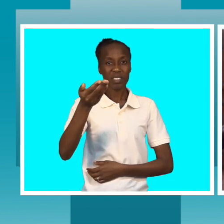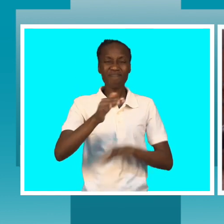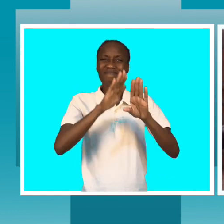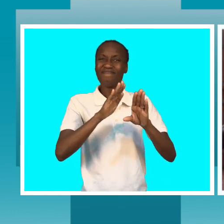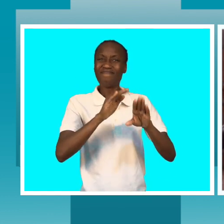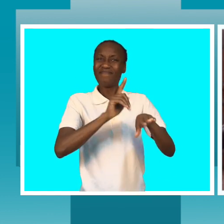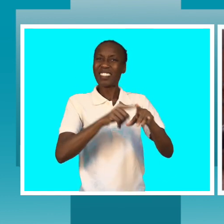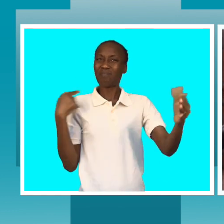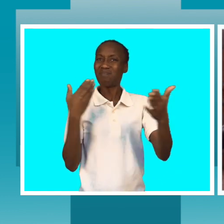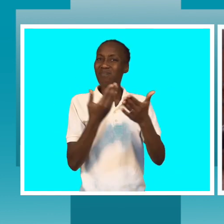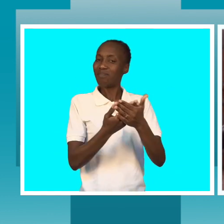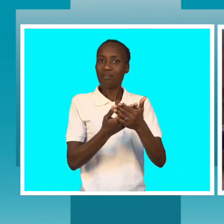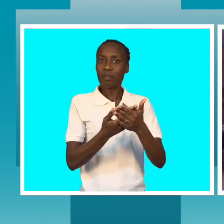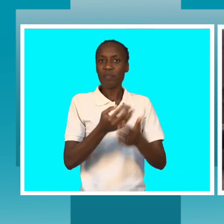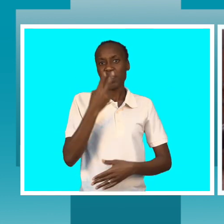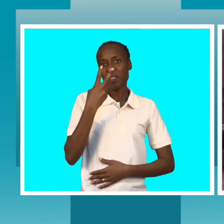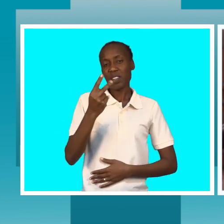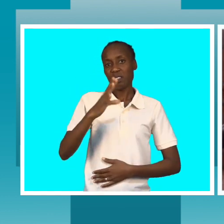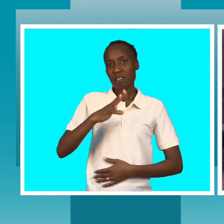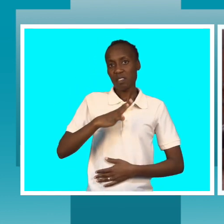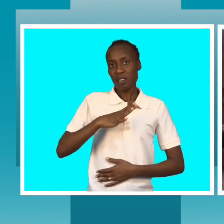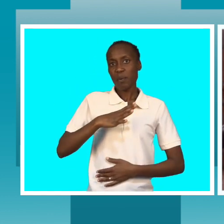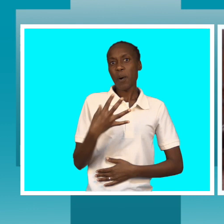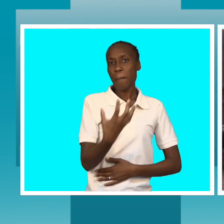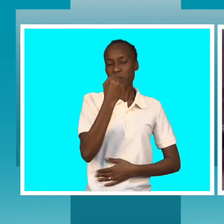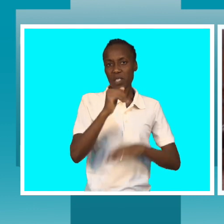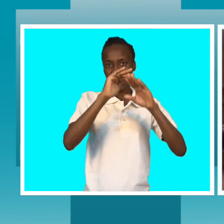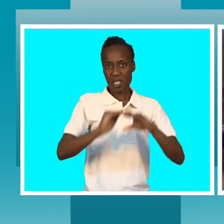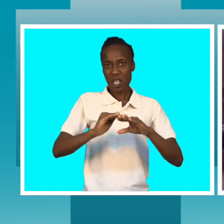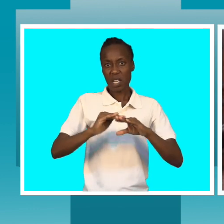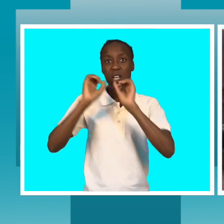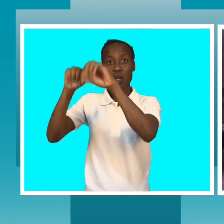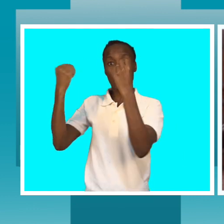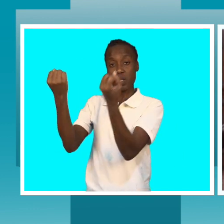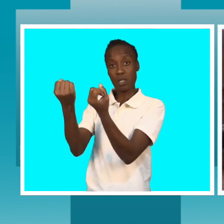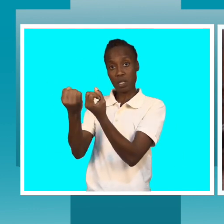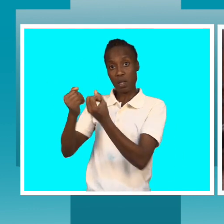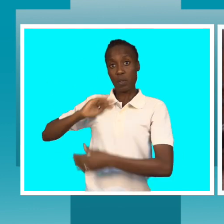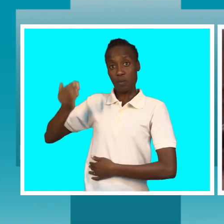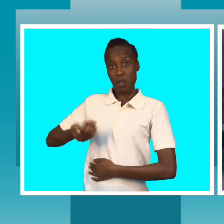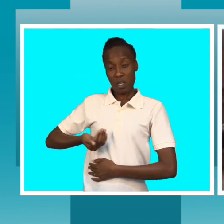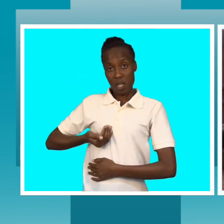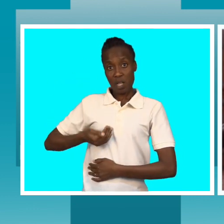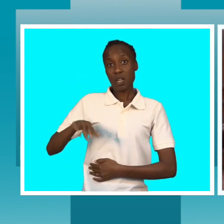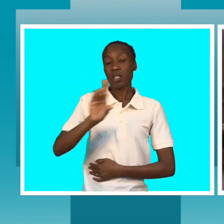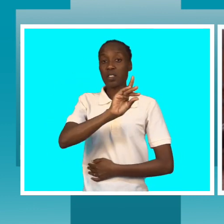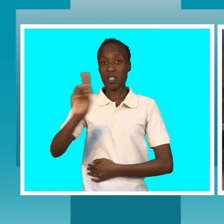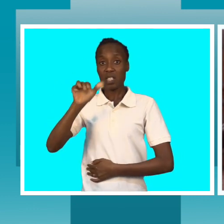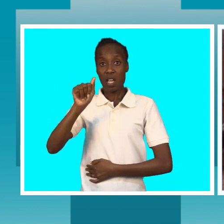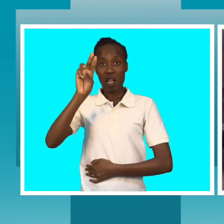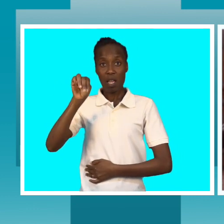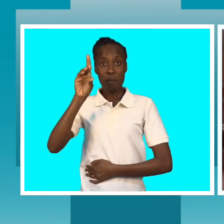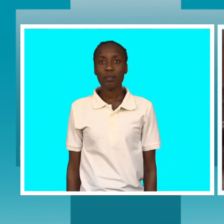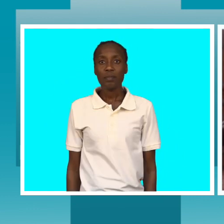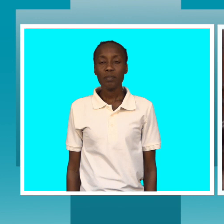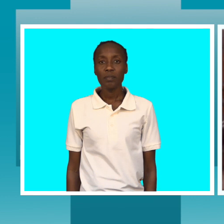mulheres com deficiência, a AMMD. Da AMMD, ela. Poder algumas